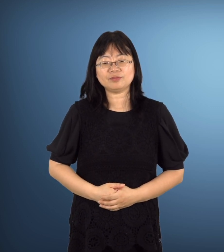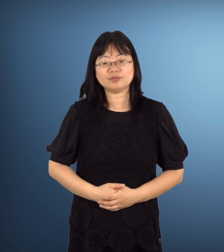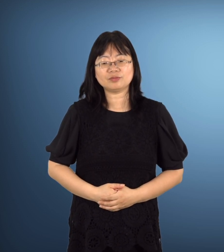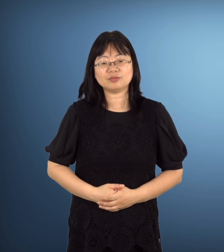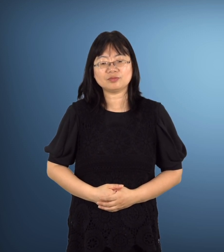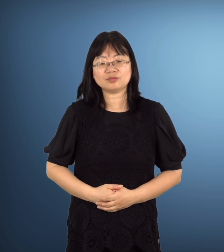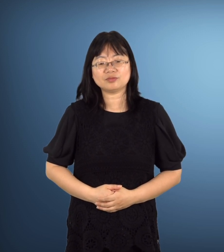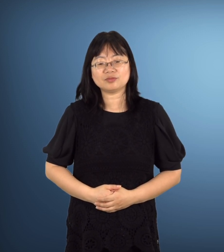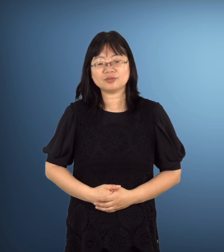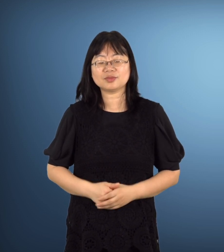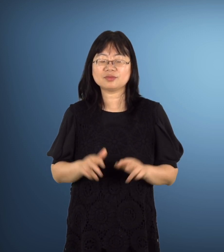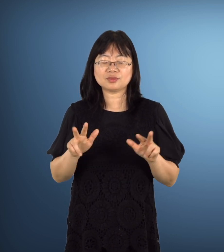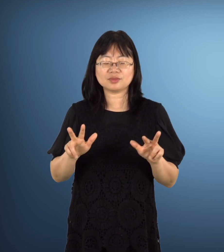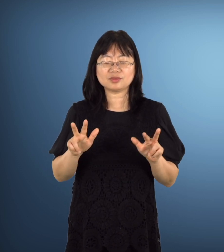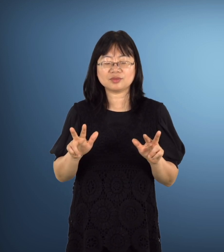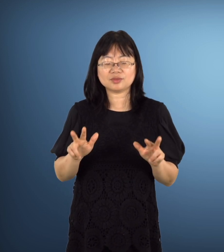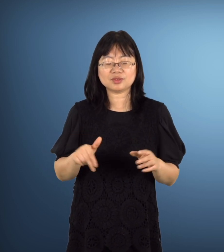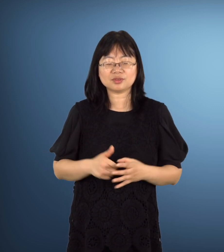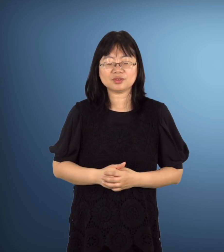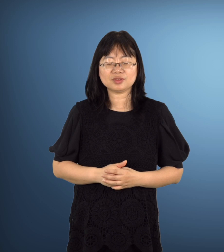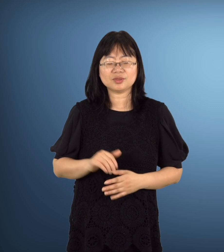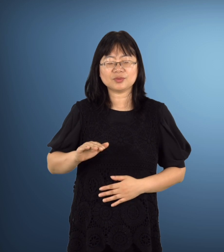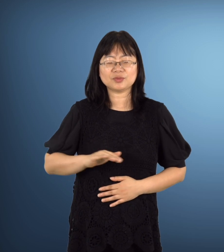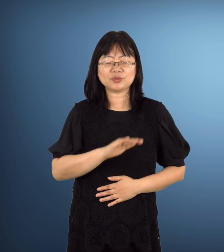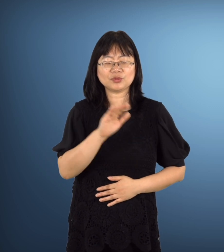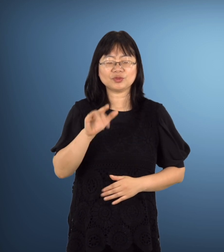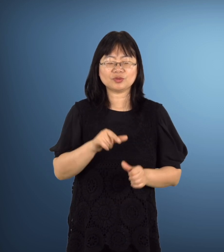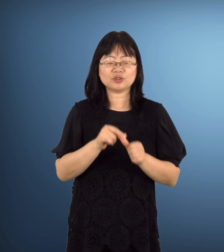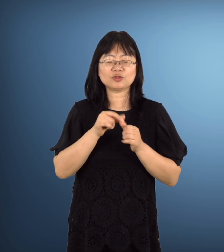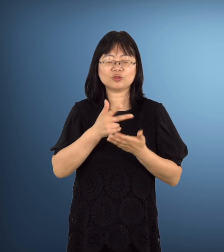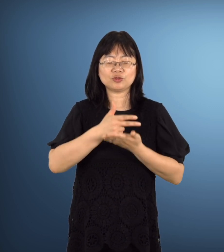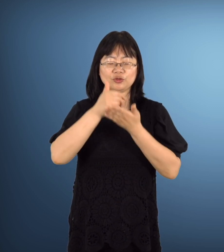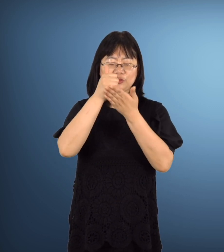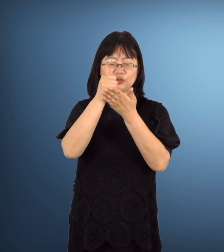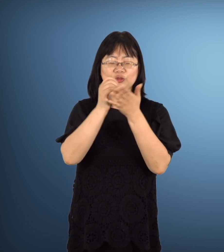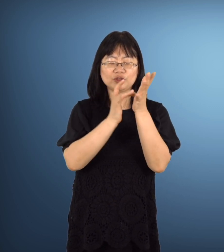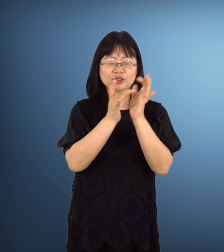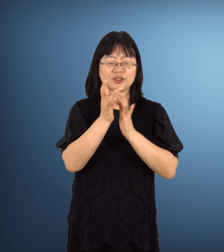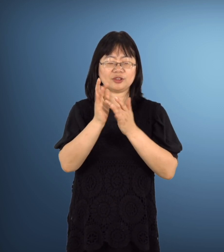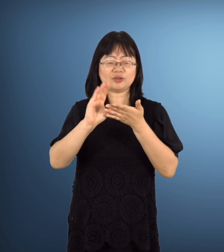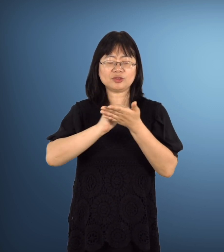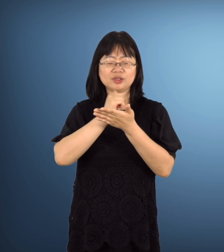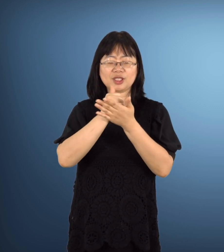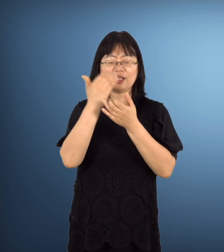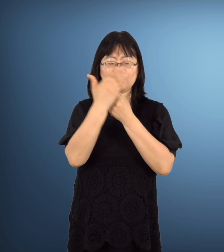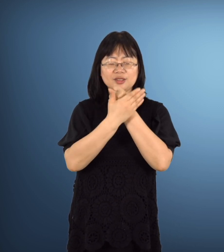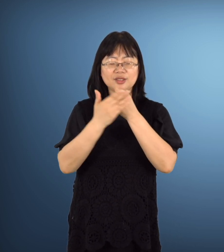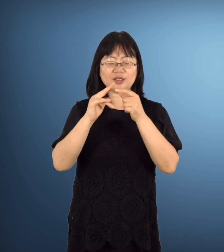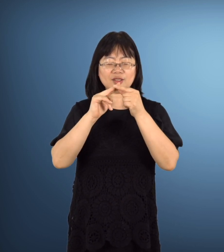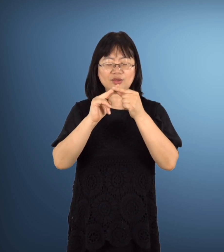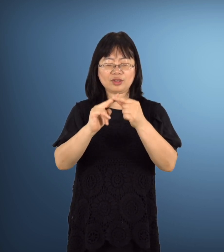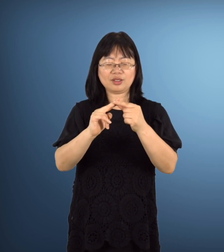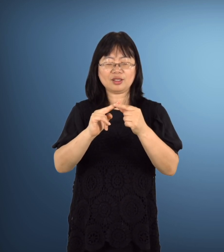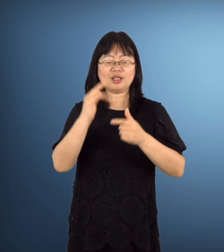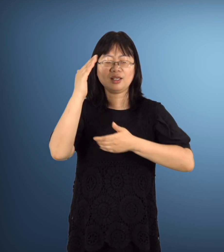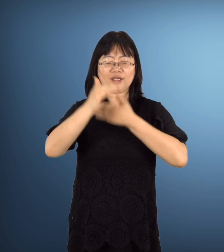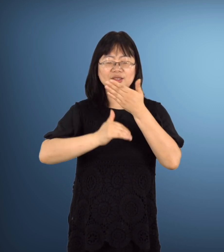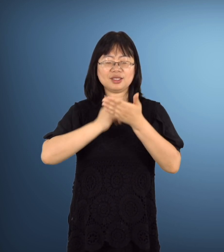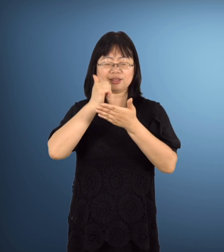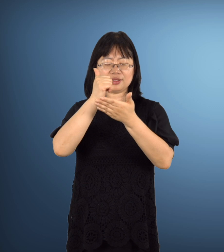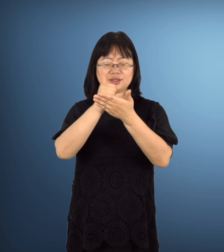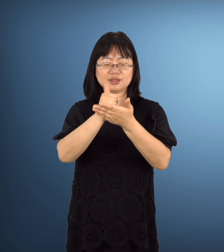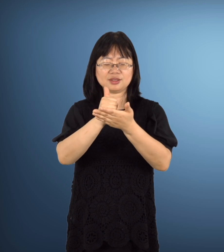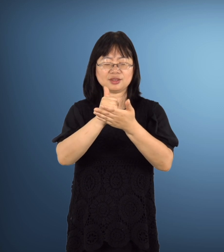이끄소서. 지금은 우리 구주 예수 그리스도의 은혜와